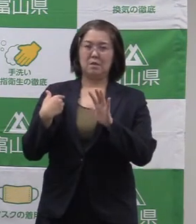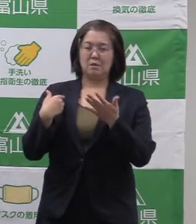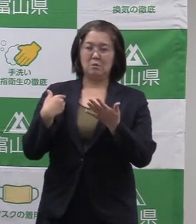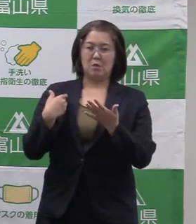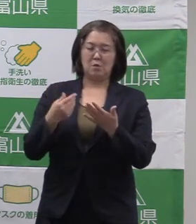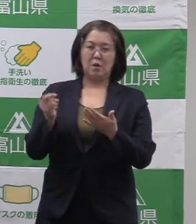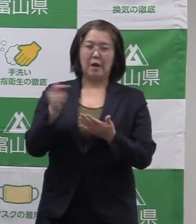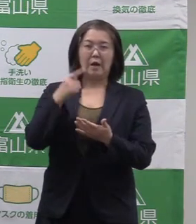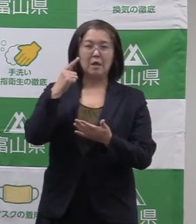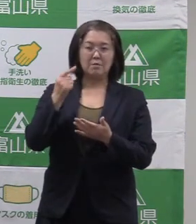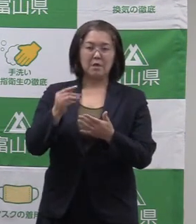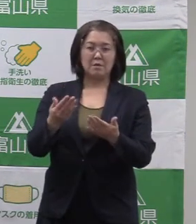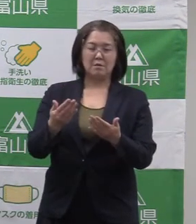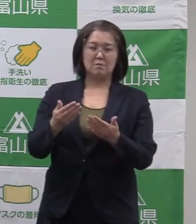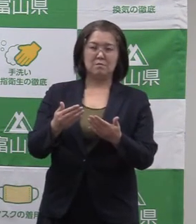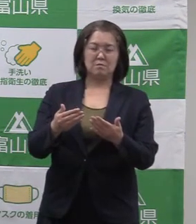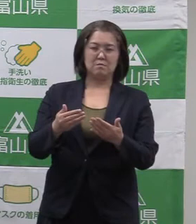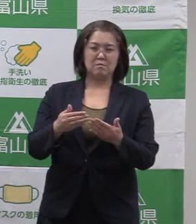というのはありますでしょうか。